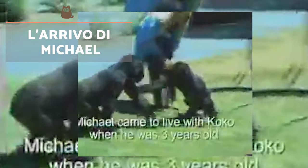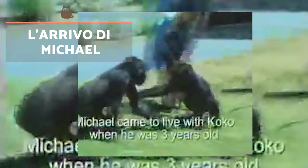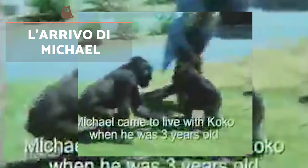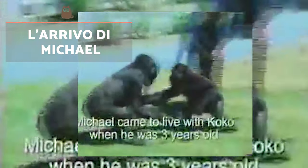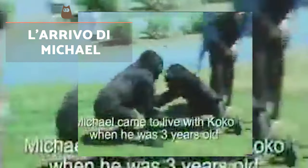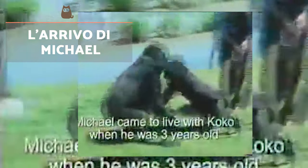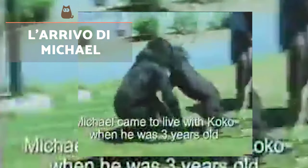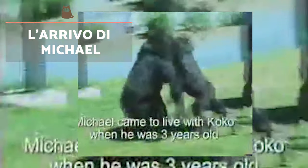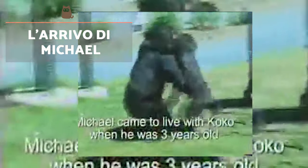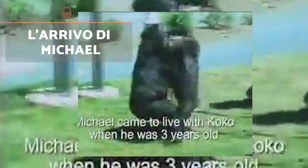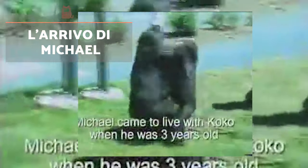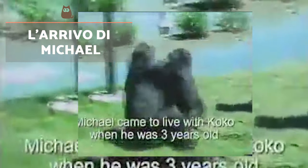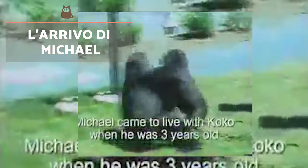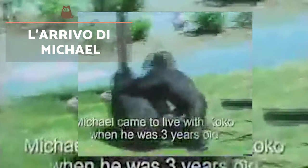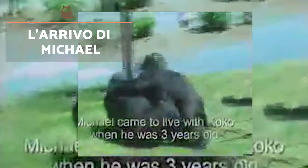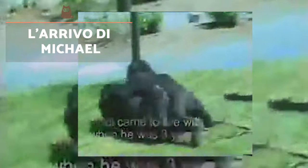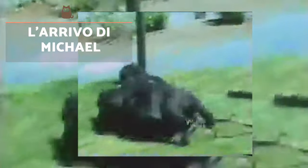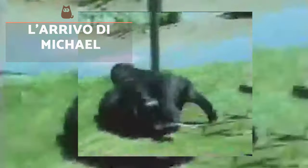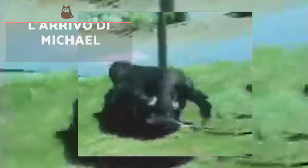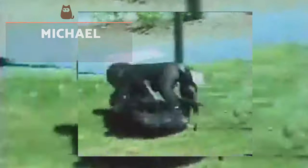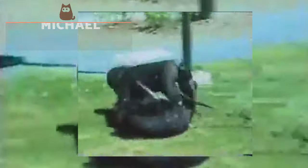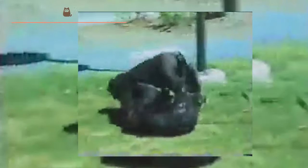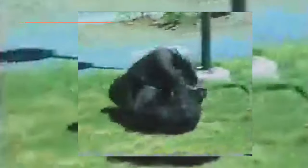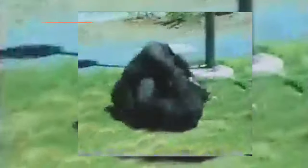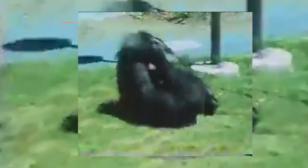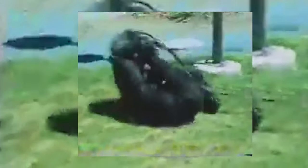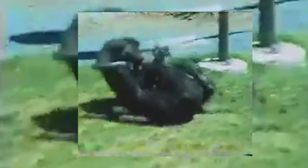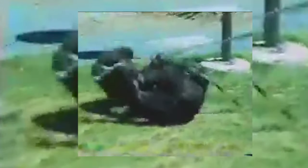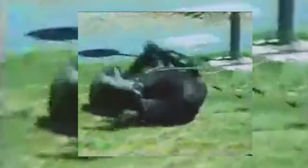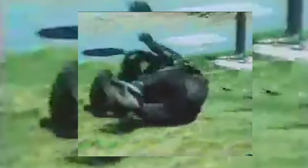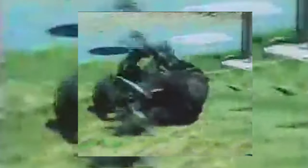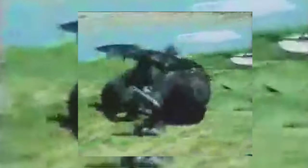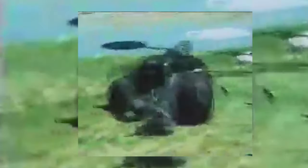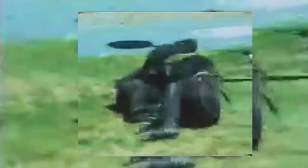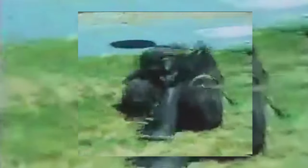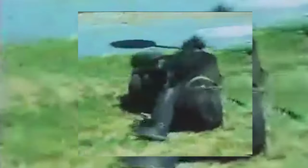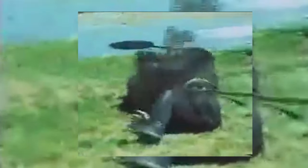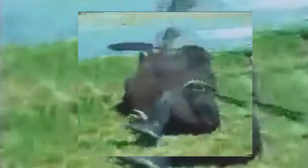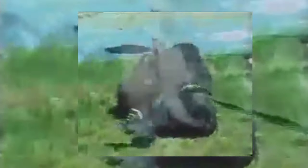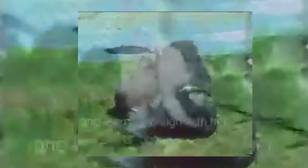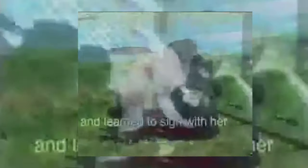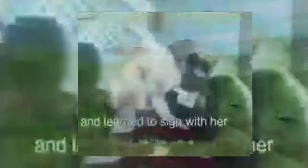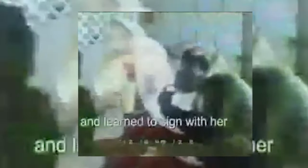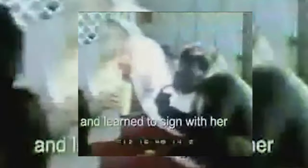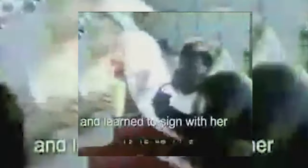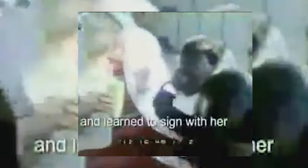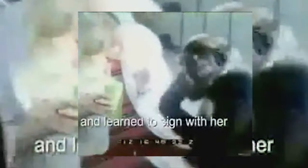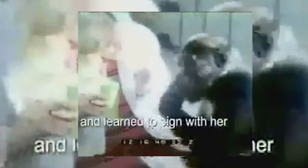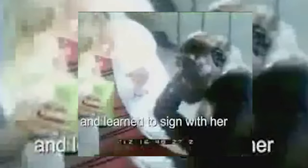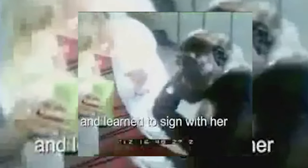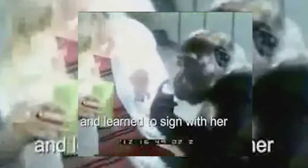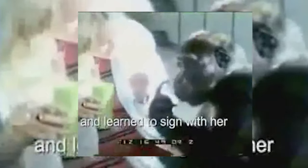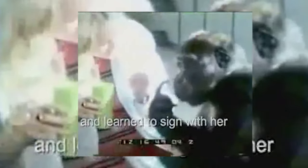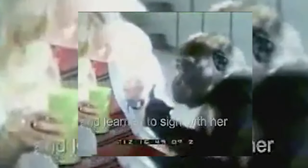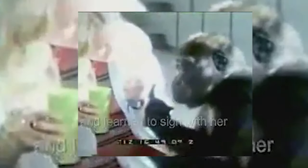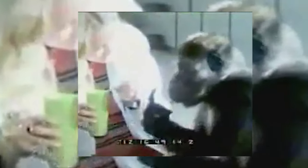annunciò a Coco che avrebbe dato il benvenuto a un piccolo gorilla di nome Michael. Coco all'inizio lo rispinse come un bambino geloso quando nasce un fratello